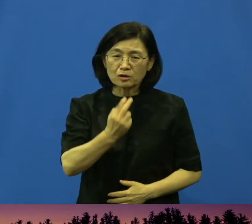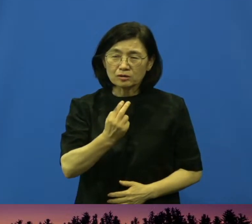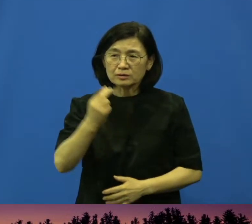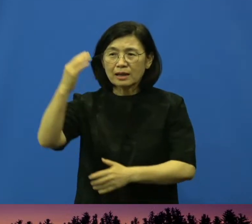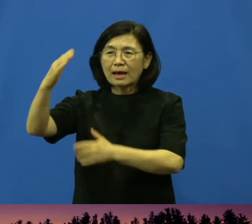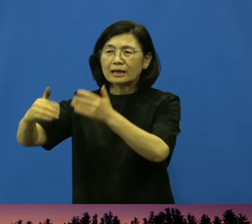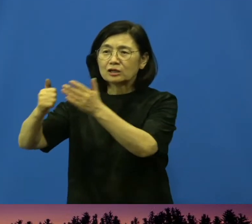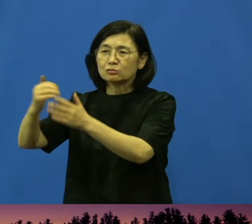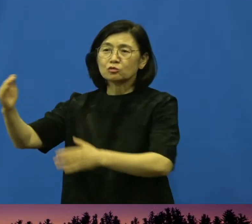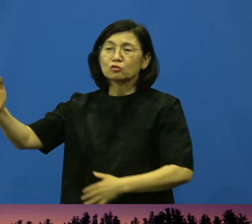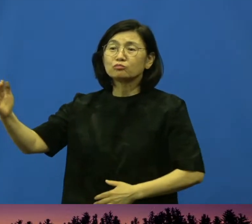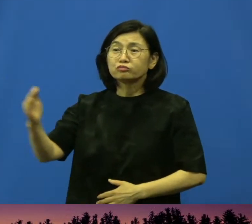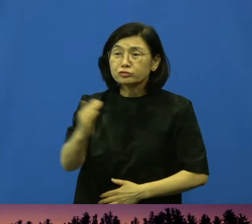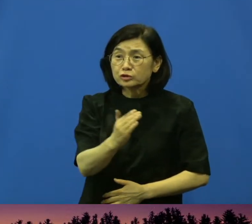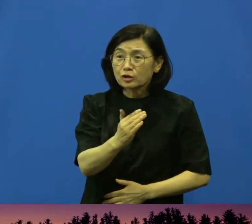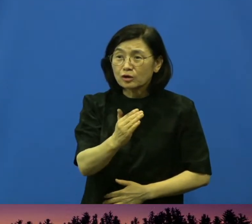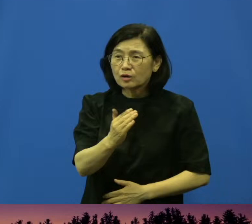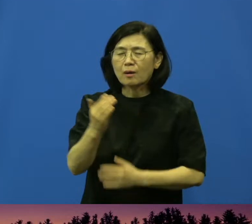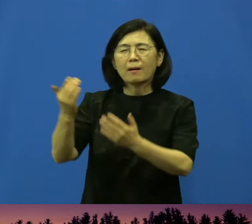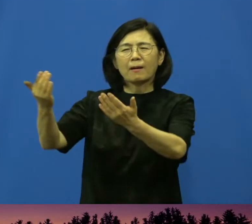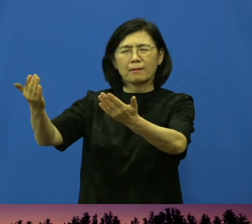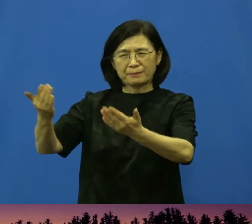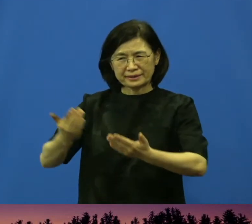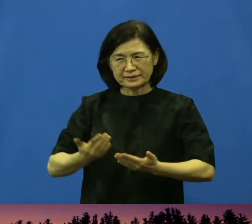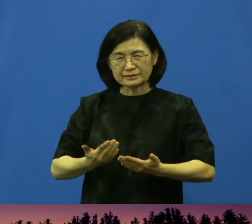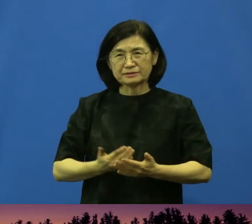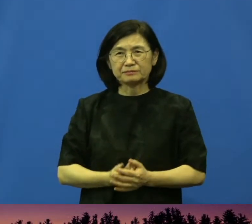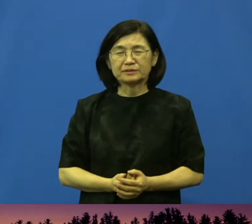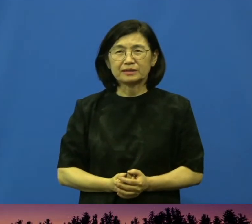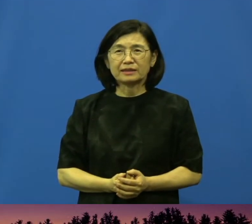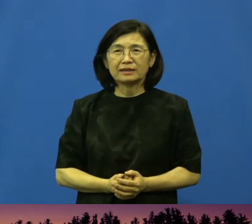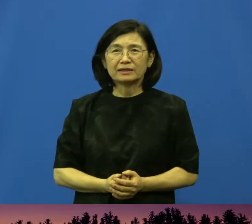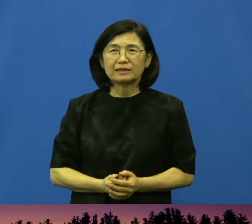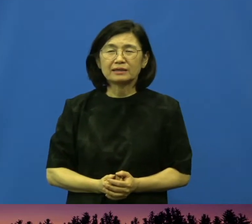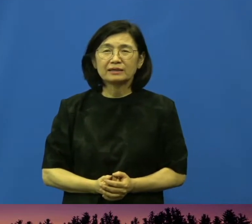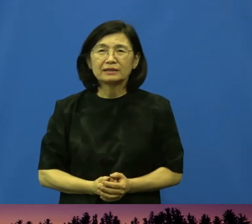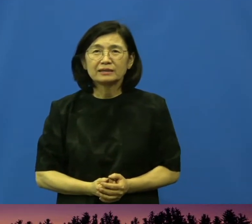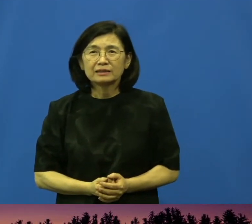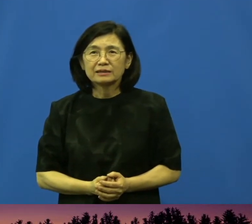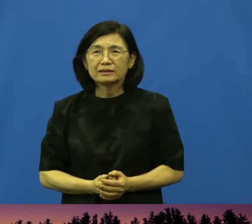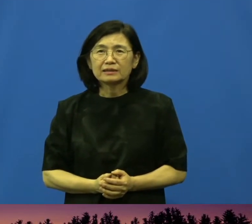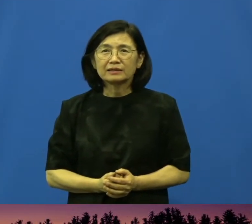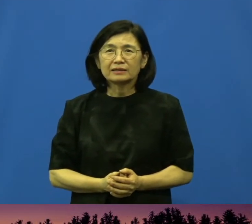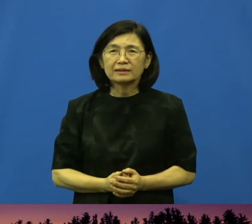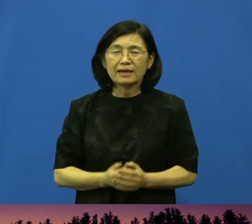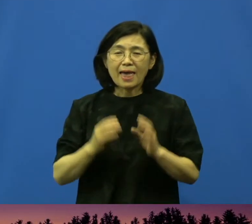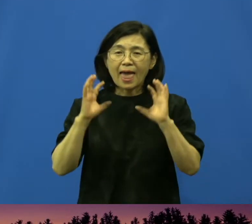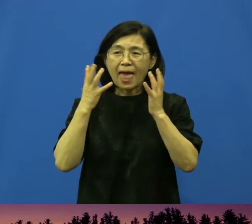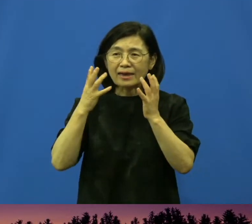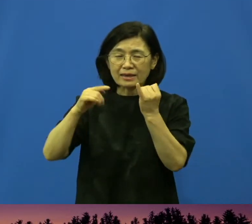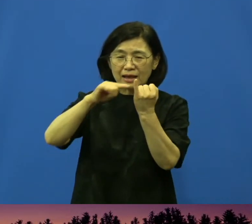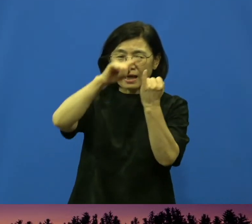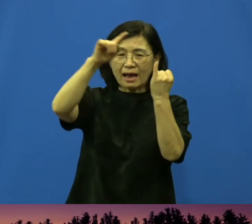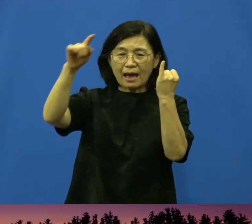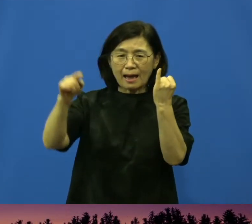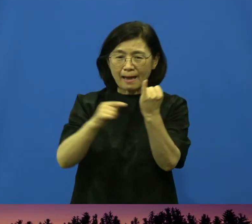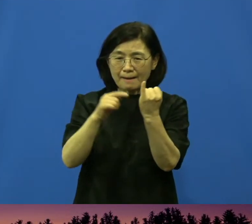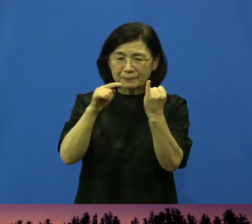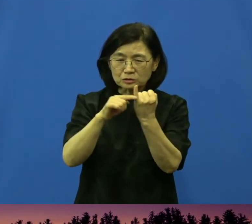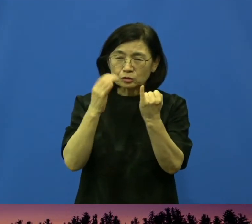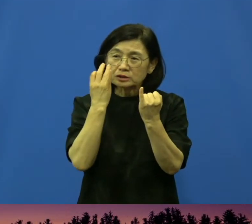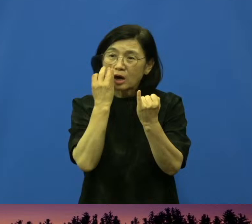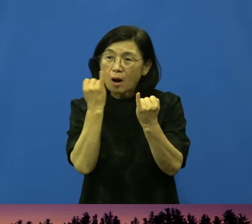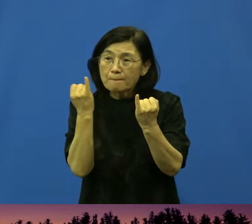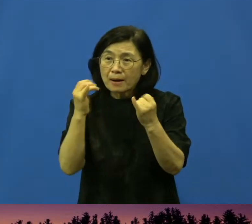태아가 엄마의 탯줄에 연결되어 존재하는 것과 똑같이 인간은 하나님의 생명에 연결되어 있어야 살 수 있다는 거예요.